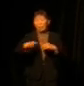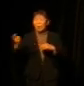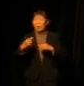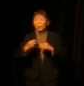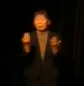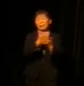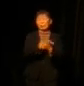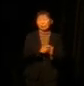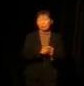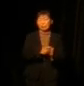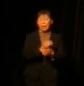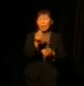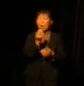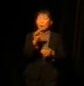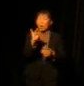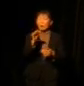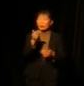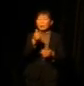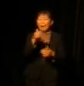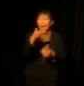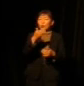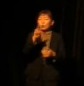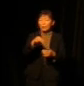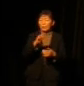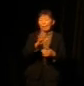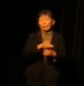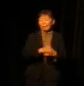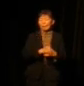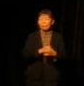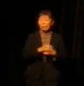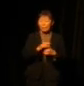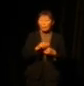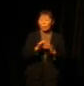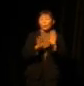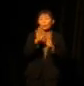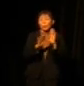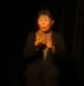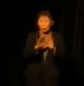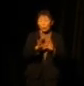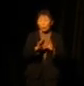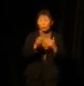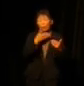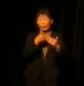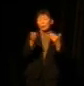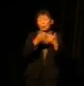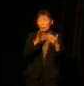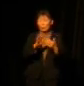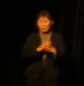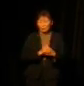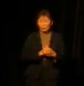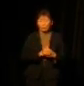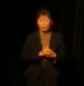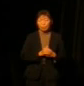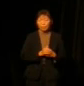ました。それで瓦でない屋根にする人がね、増えたのを見てきています。あとは